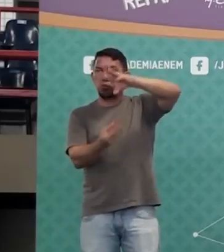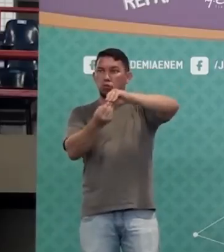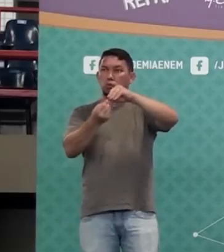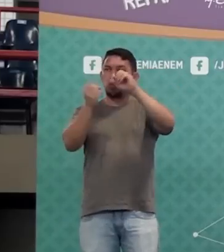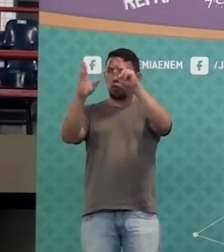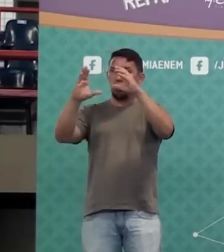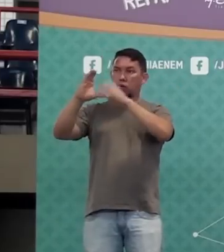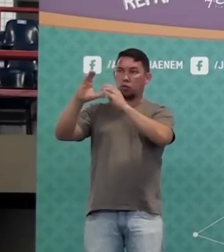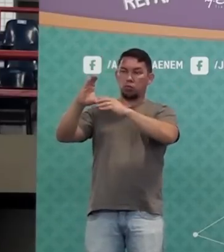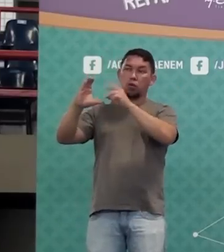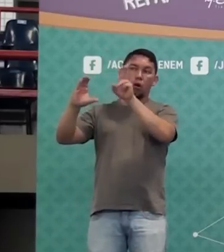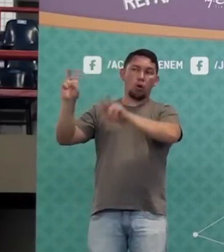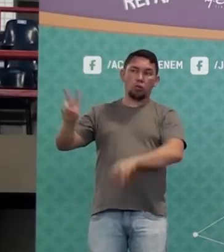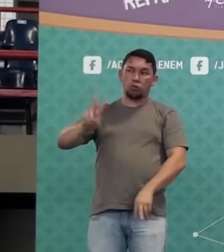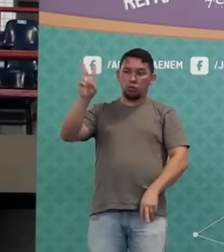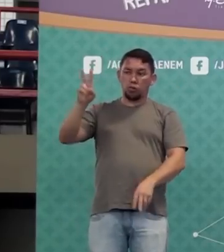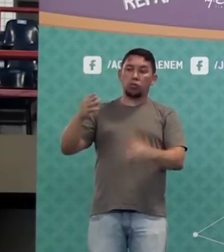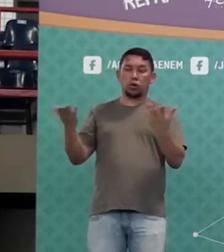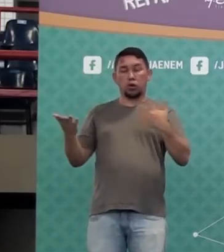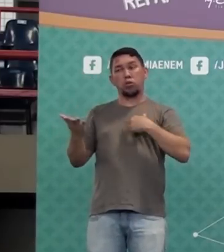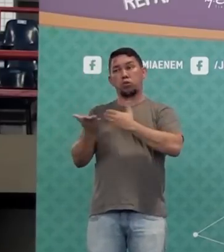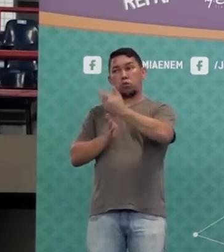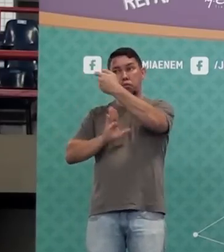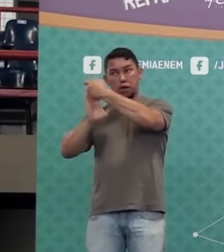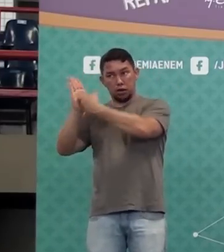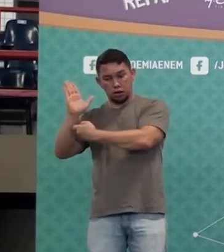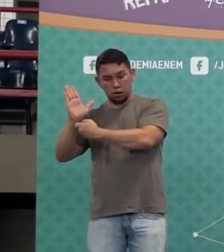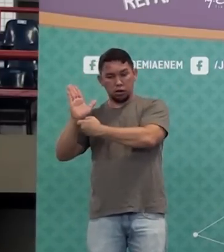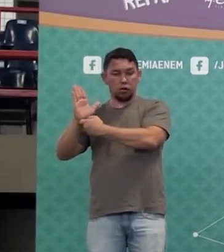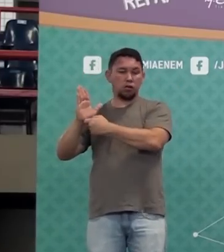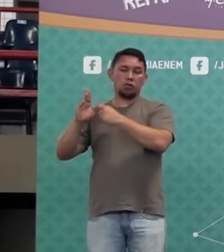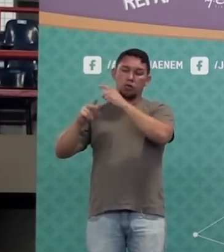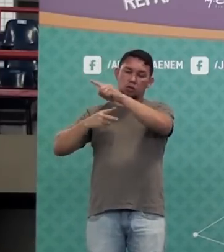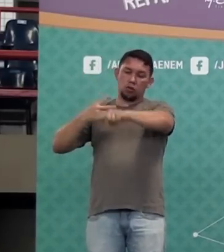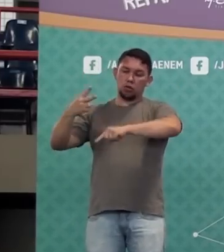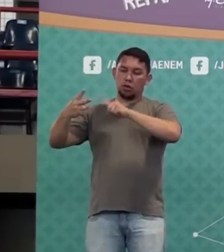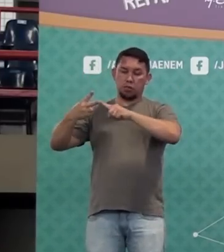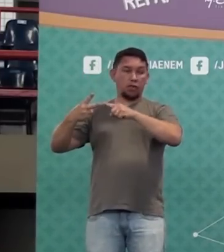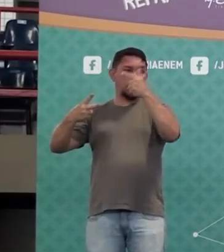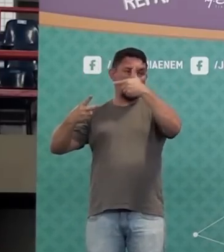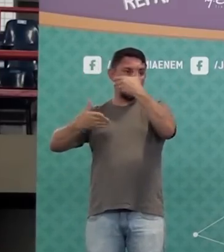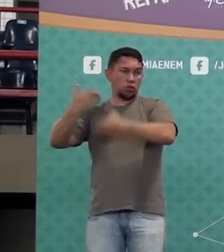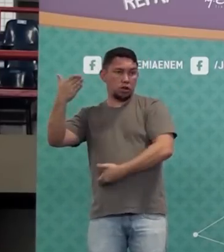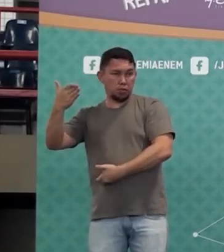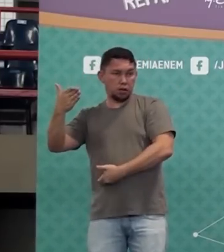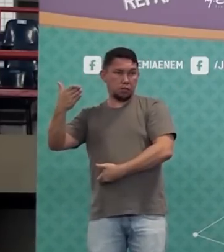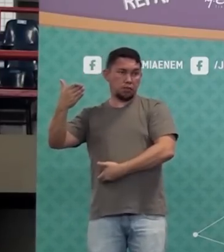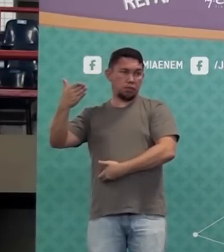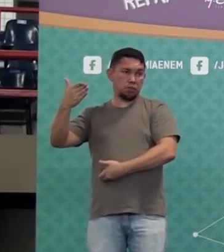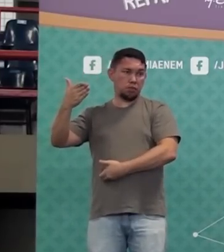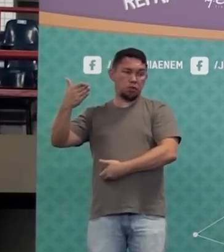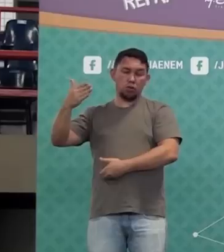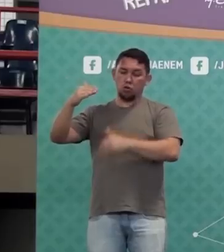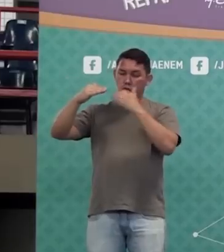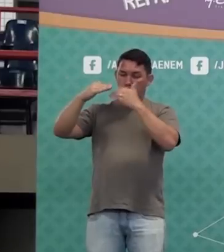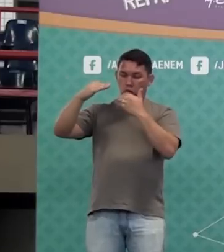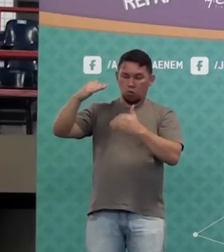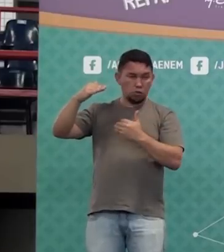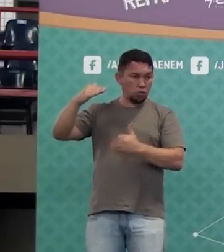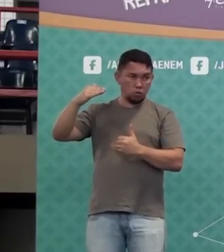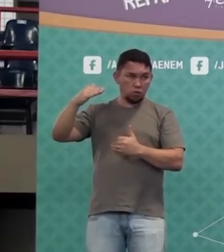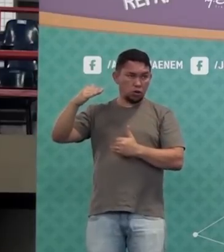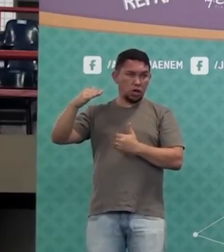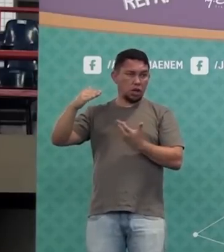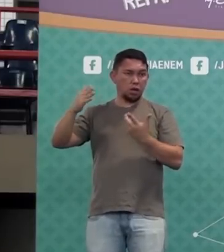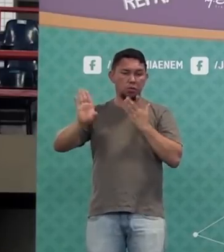do vestibular da UES. Começa pela redação, faz em seguida a outra prova, não deixa linha em branco